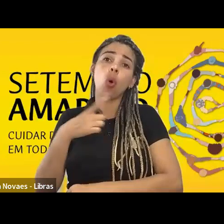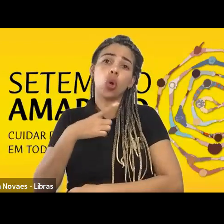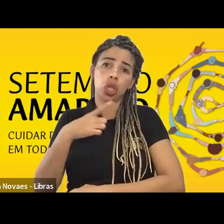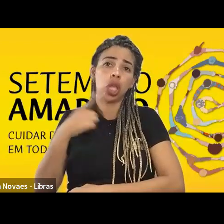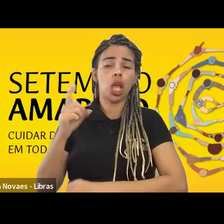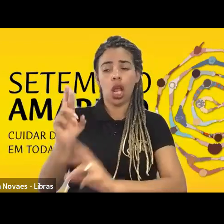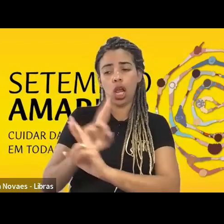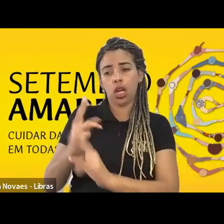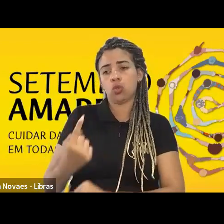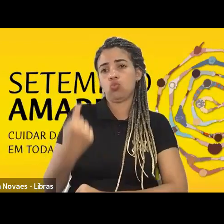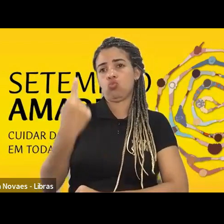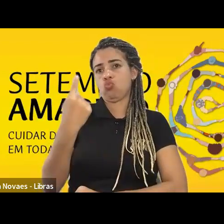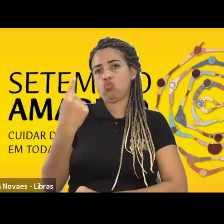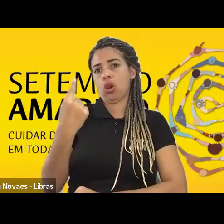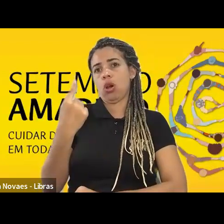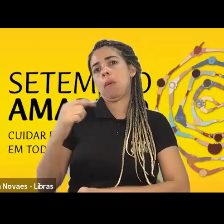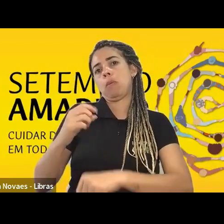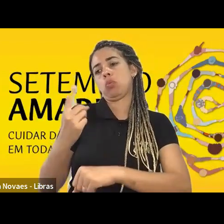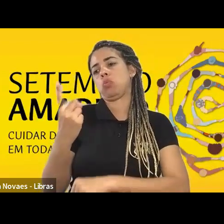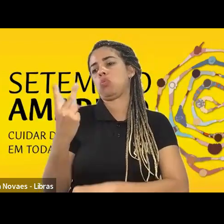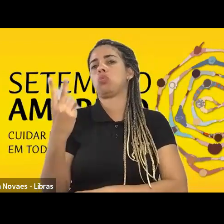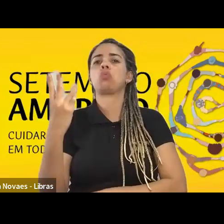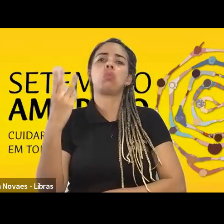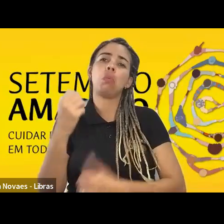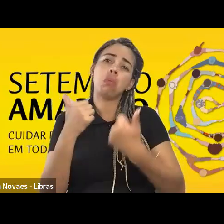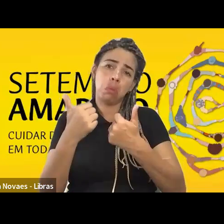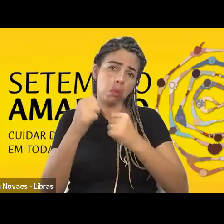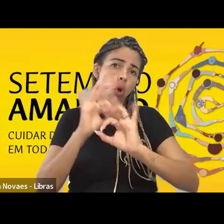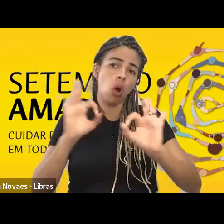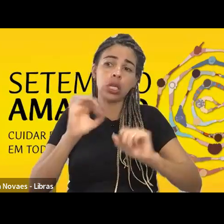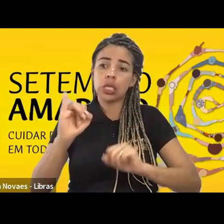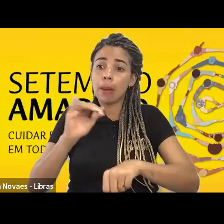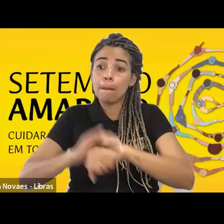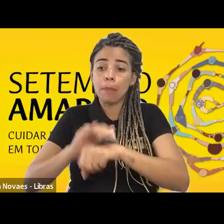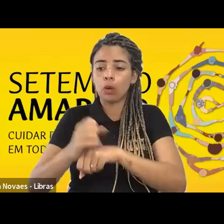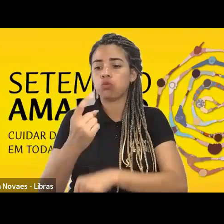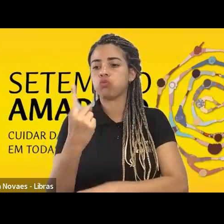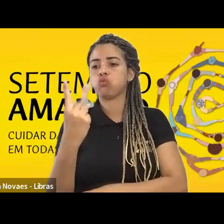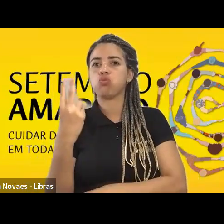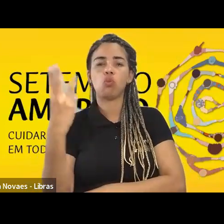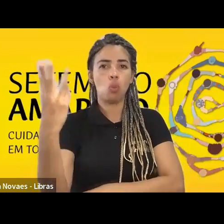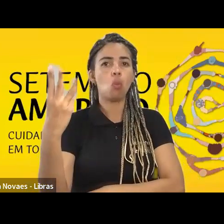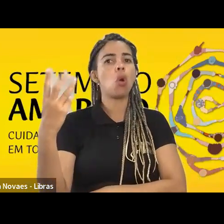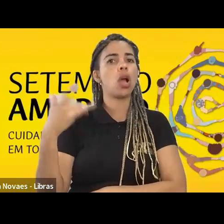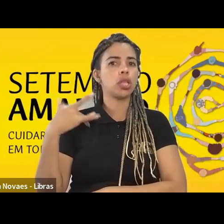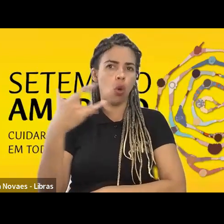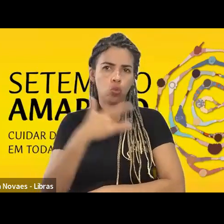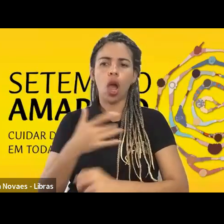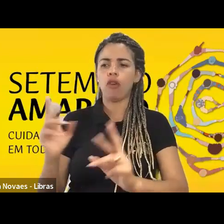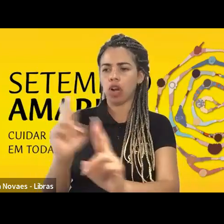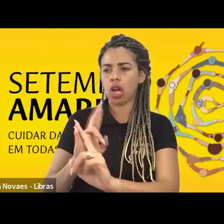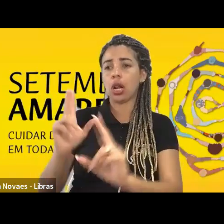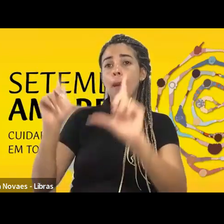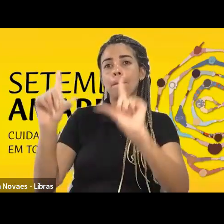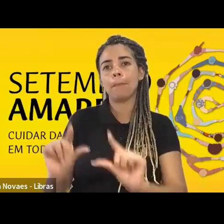relação saudável, né, e isso é importante. Quanto mais relações saudáveis, menor o risco, né, do